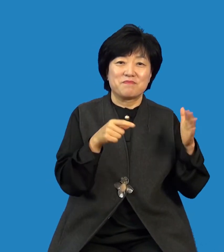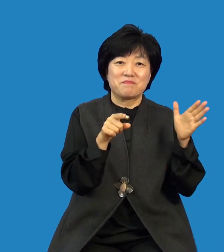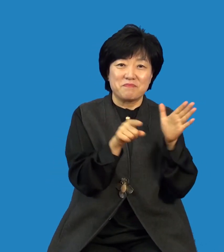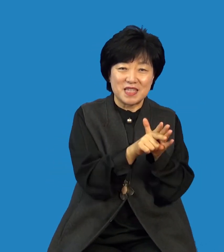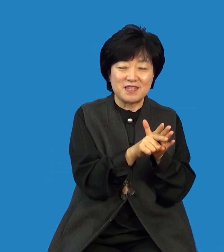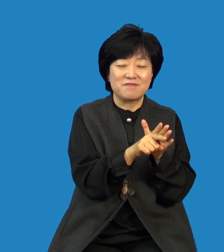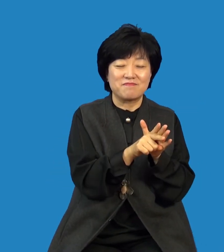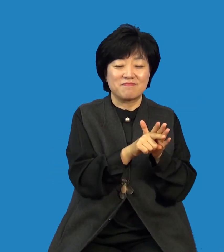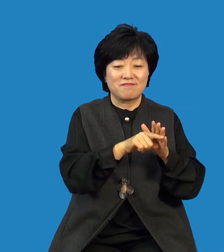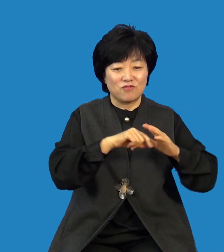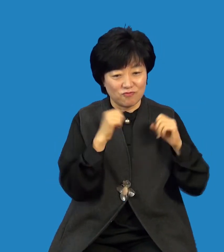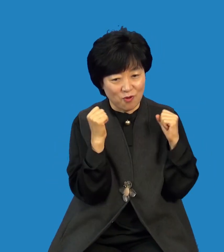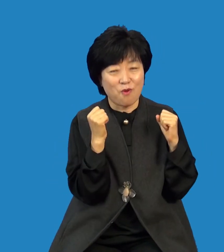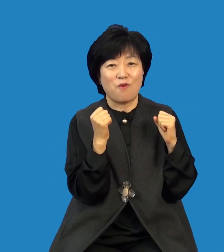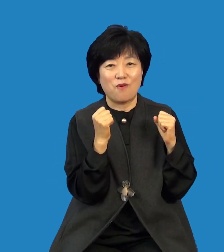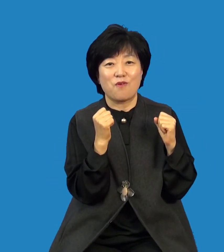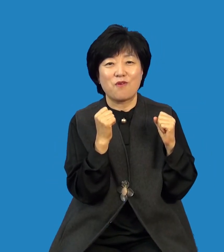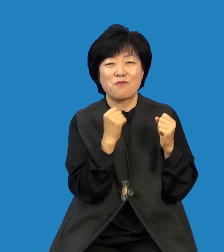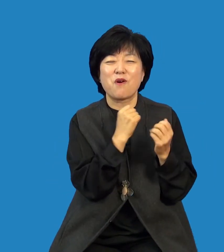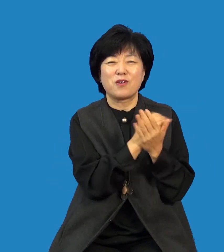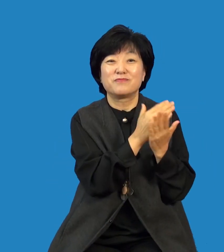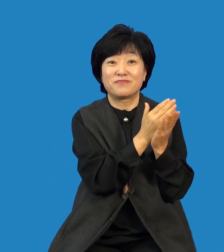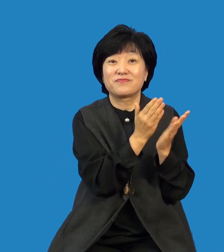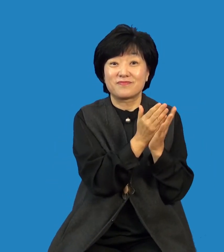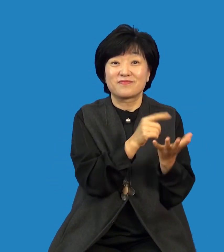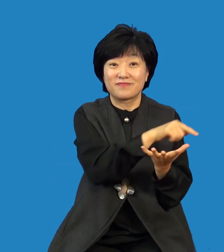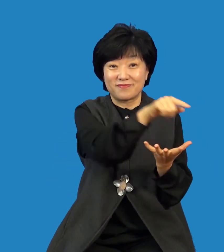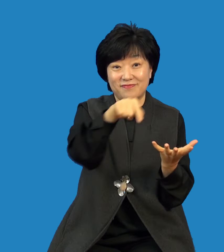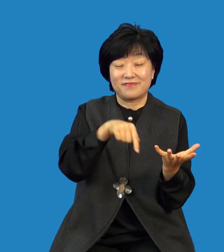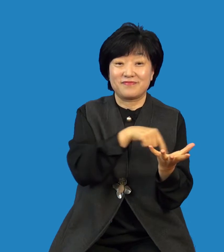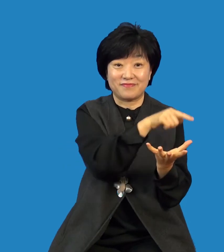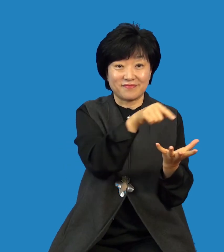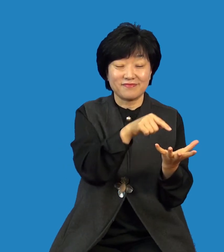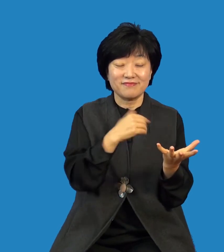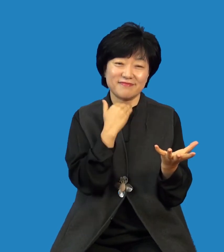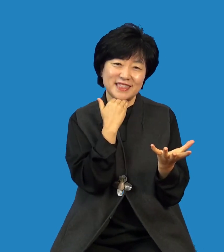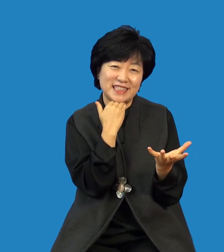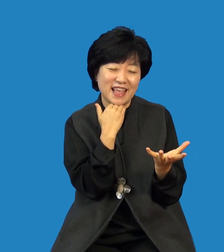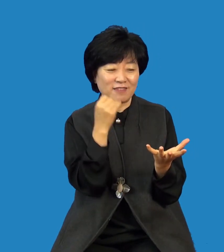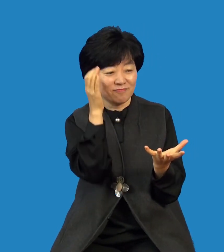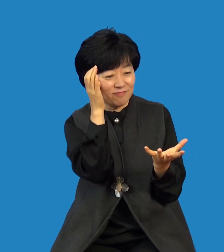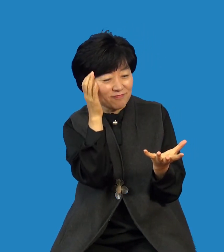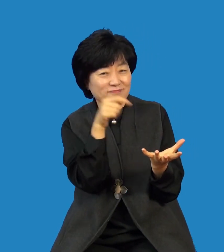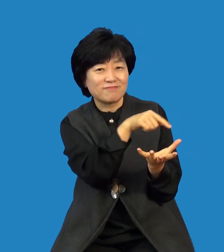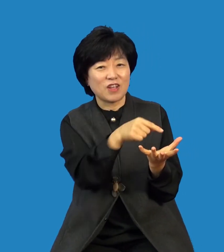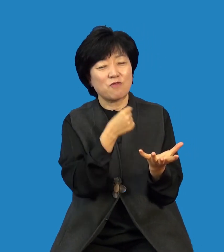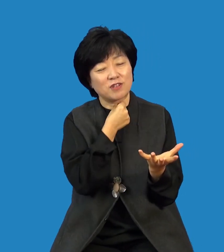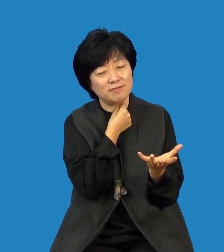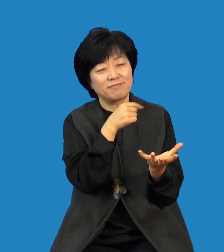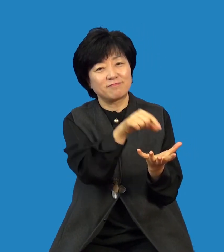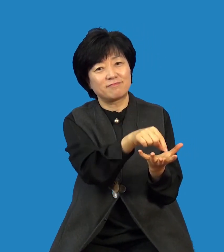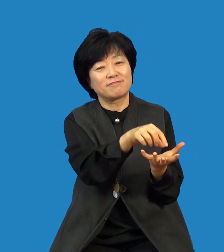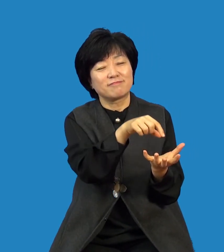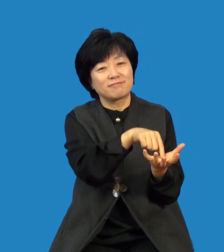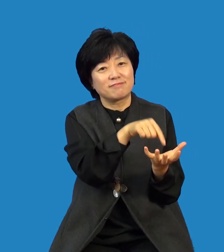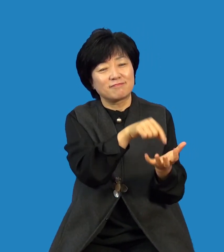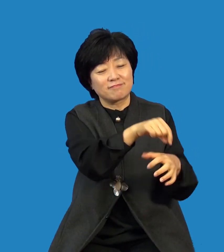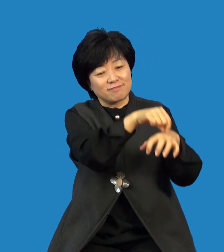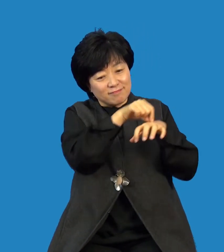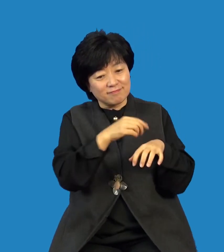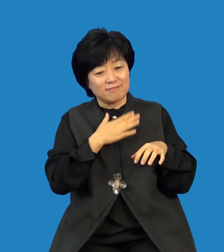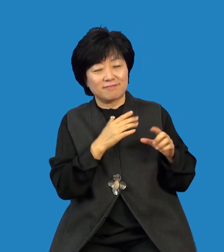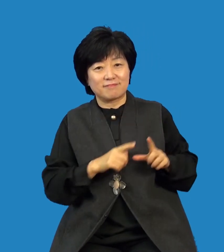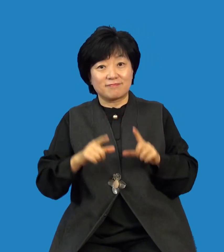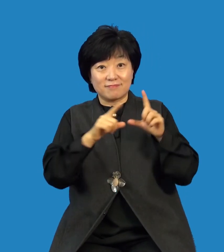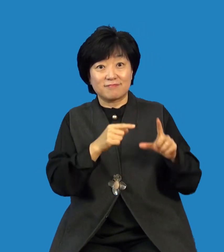있고 순종이 될 수도 있고, 그래서 여러분들 그런 기대하는 단어들이 있으실 것이고, 정말로 그것이 기독교의 핵심들을